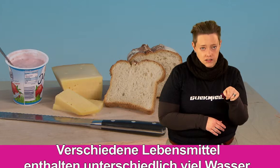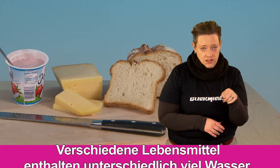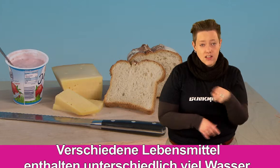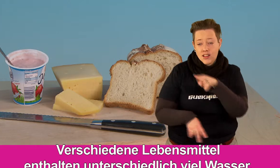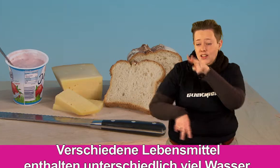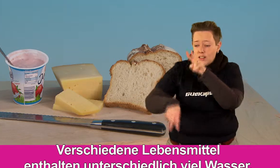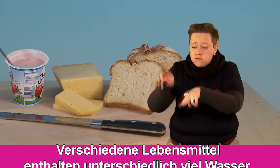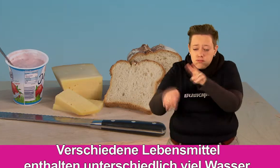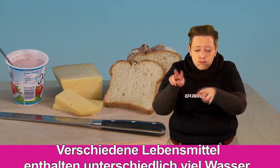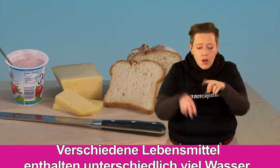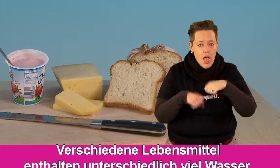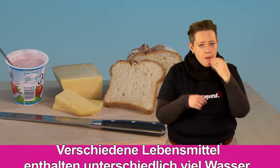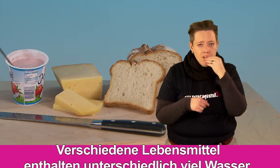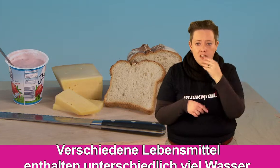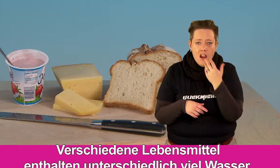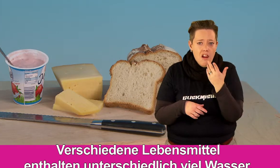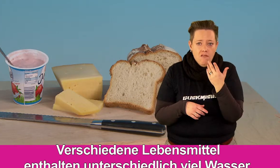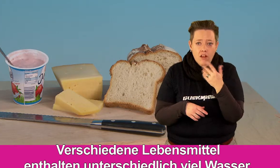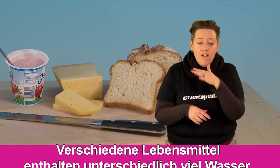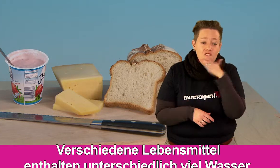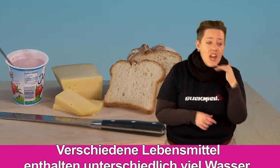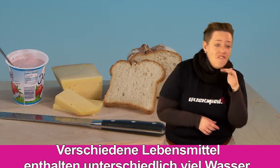Verschiedene Lebensmittel enthalten unterschiedlich viel Wasser.